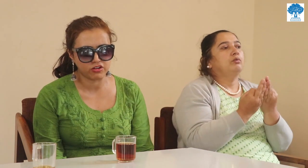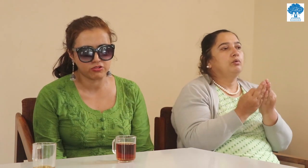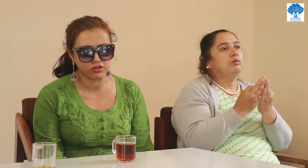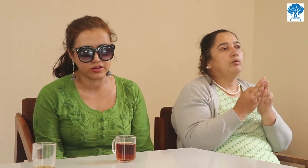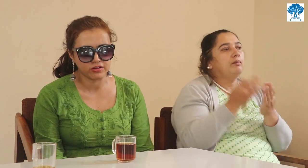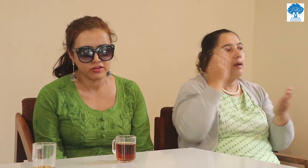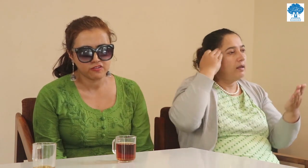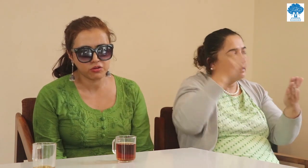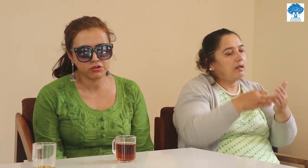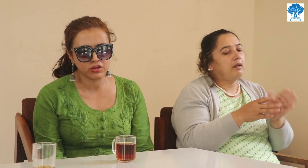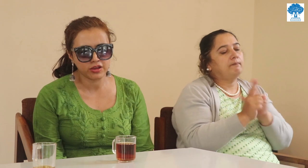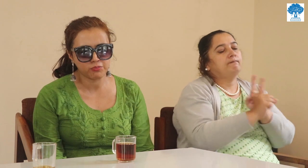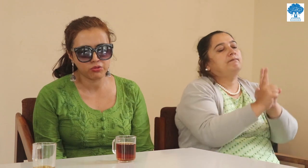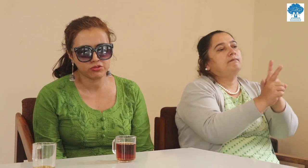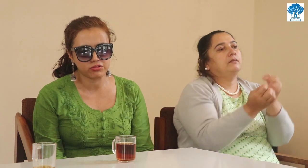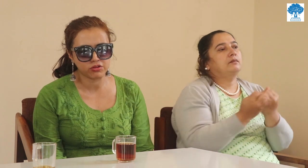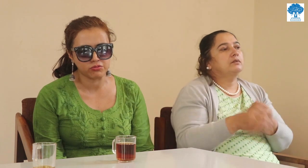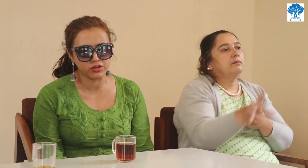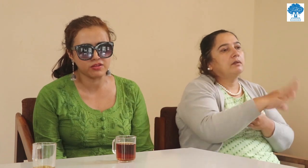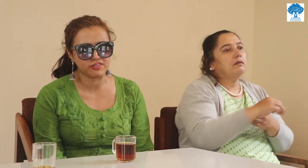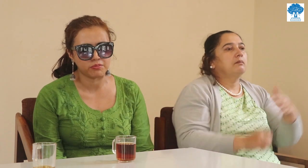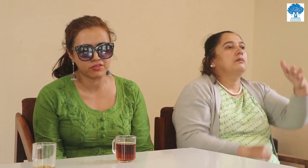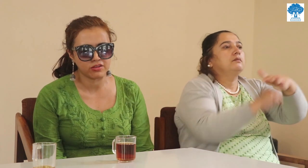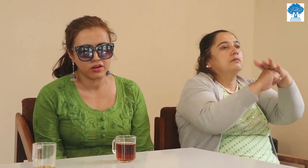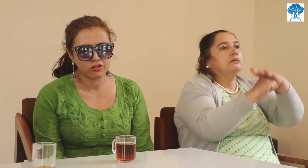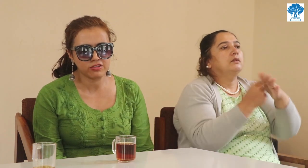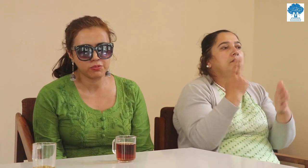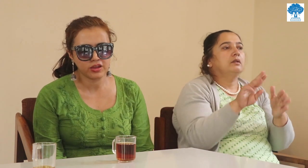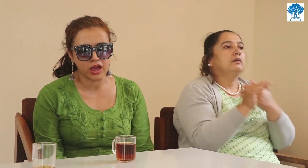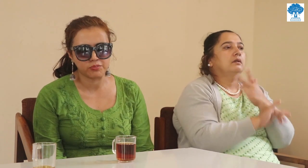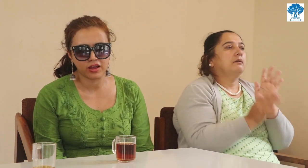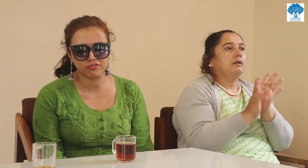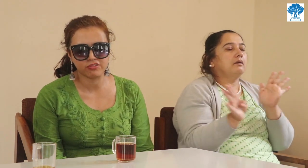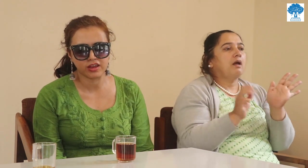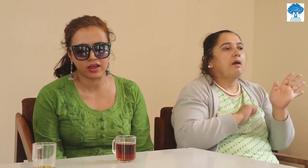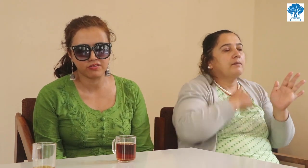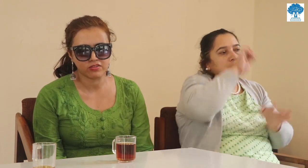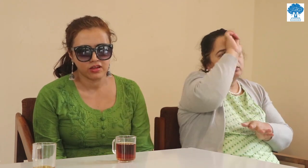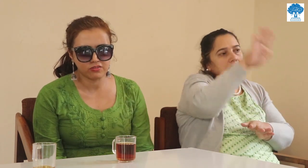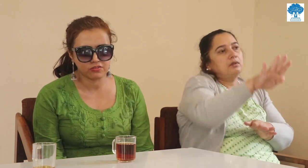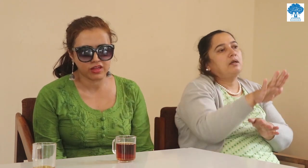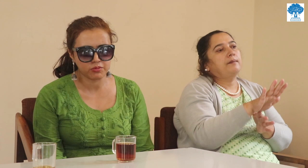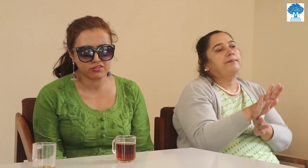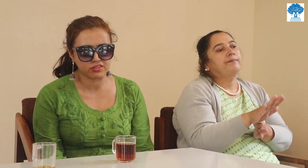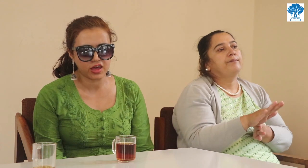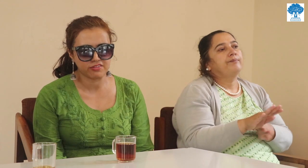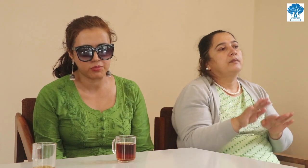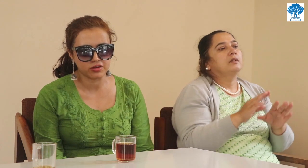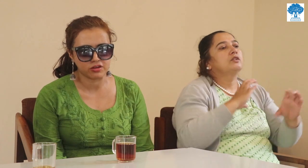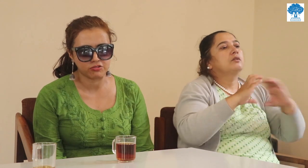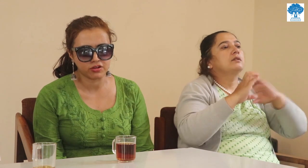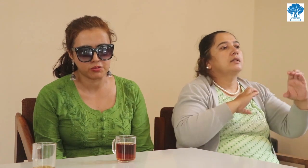मान्यतालाई फलो गरेर सबैको लागि पहुँचयुक्त हुने हिसाबले चाहिँ अझै पनि हाम्रा सूचना